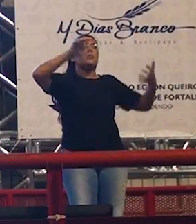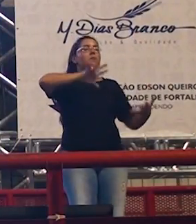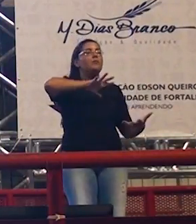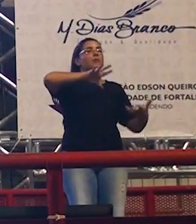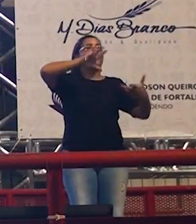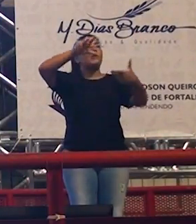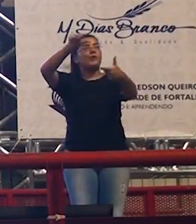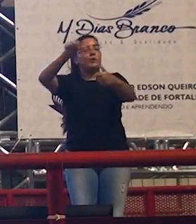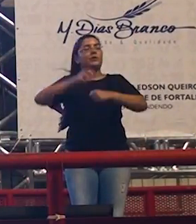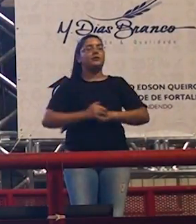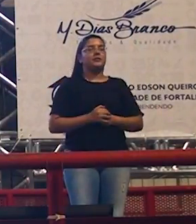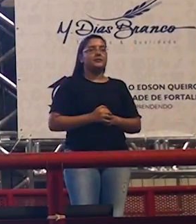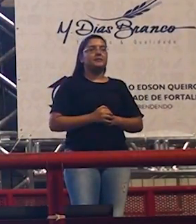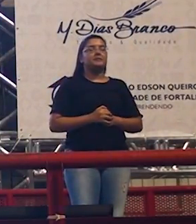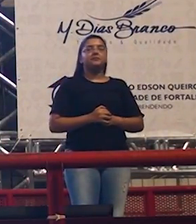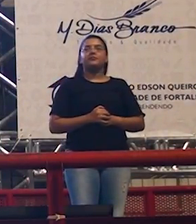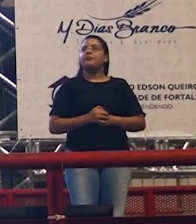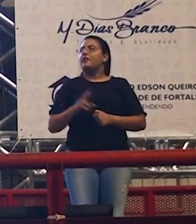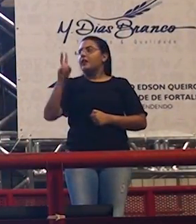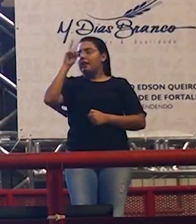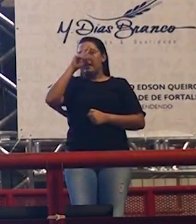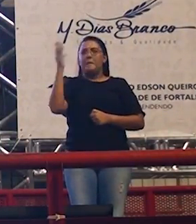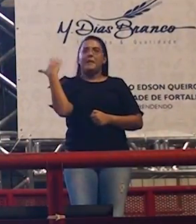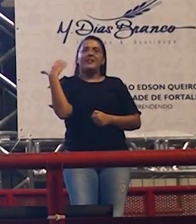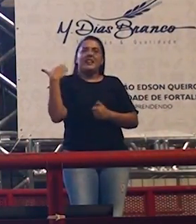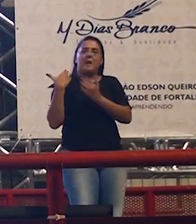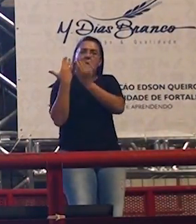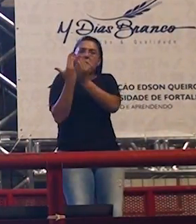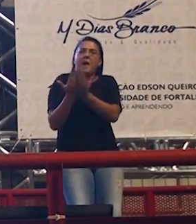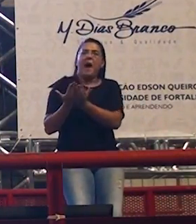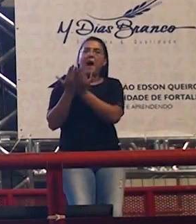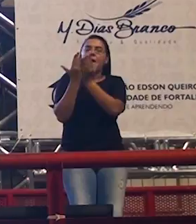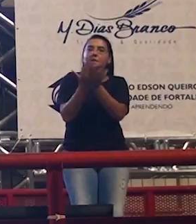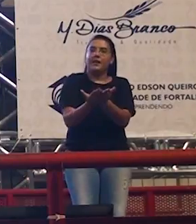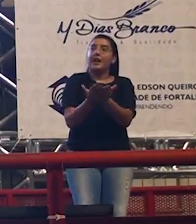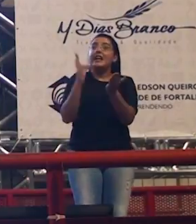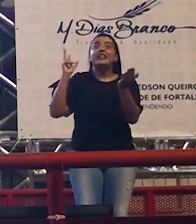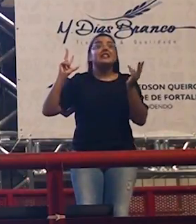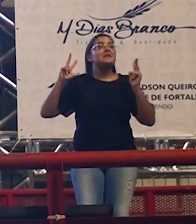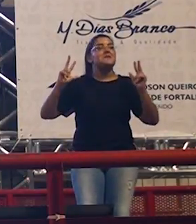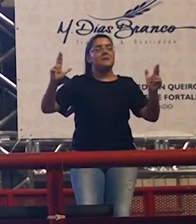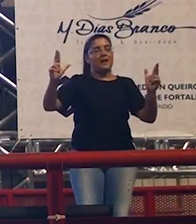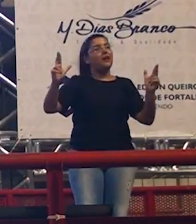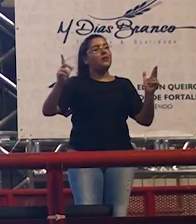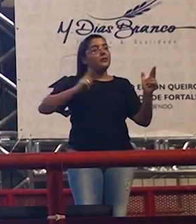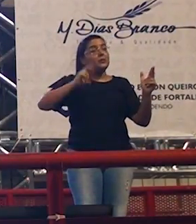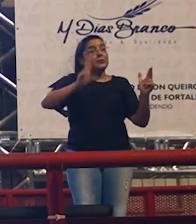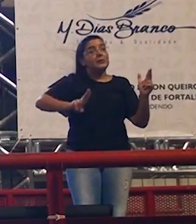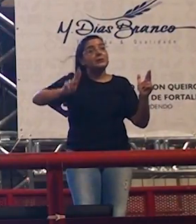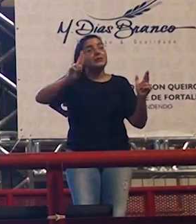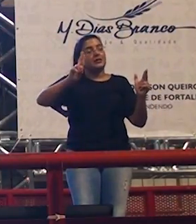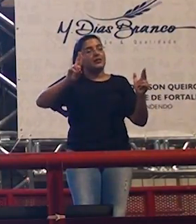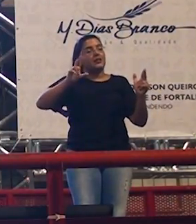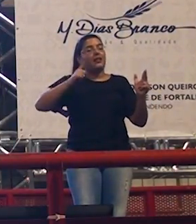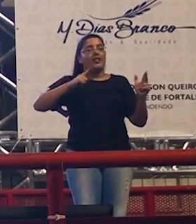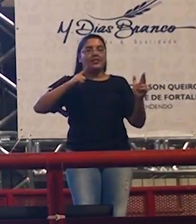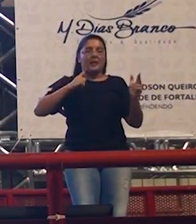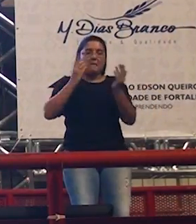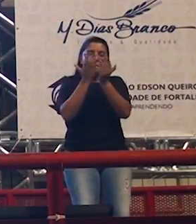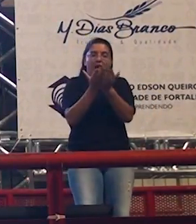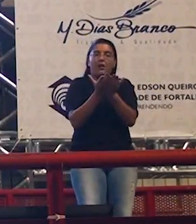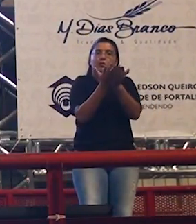gera? Vocês lembram que nós tínhamos as grandes navegações? Usavam correntes marítimas para conduzir os